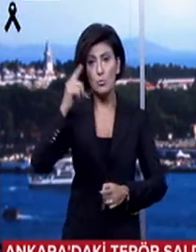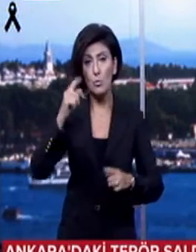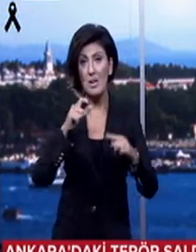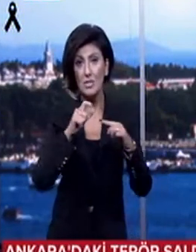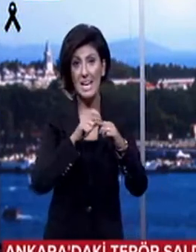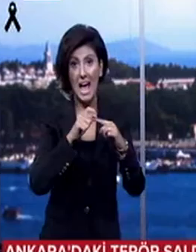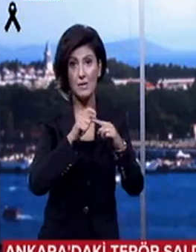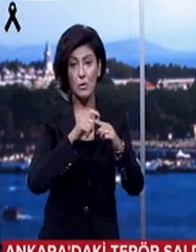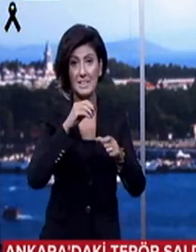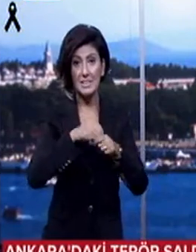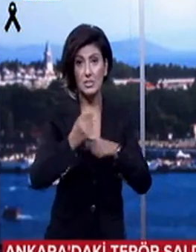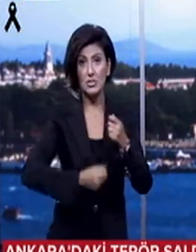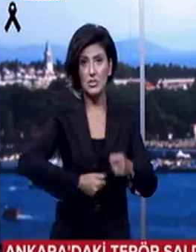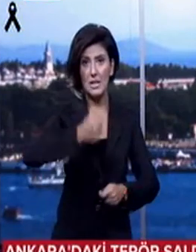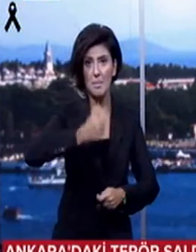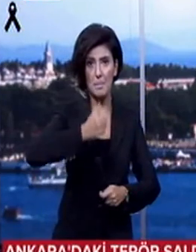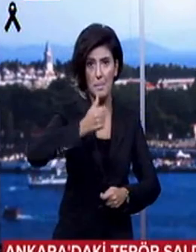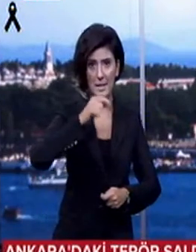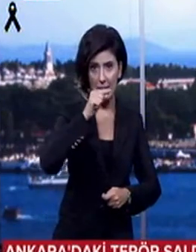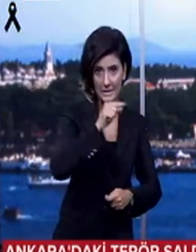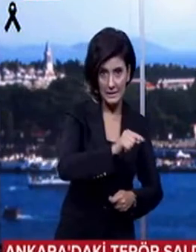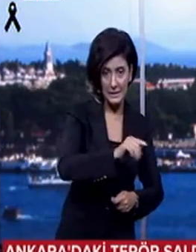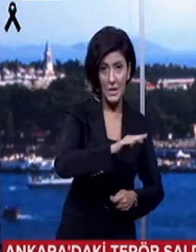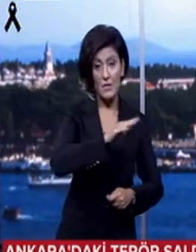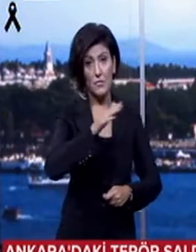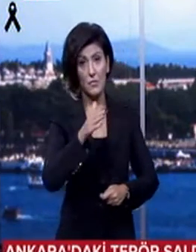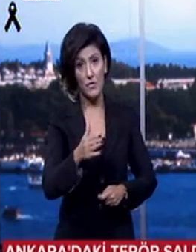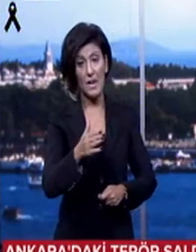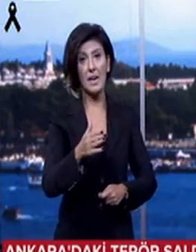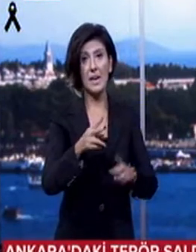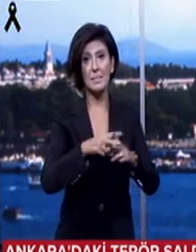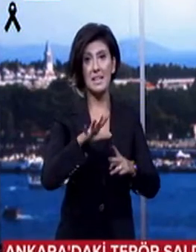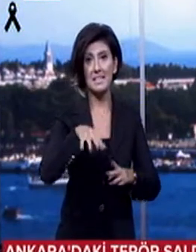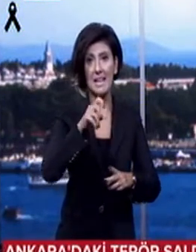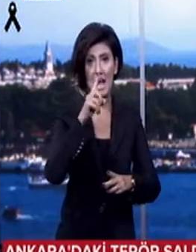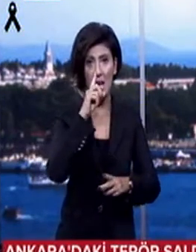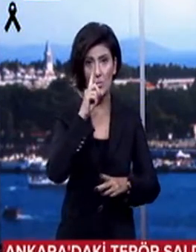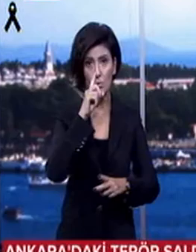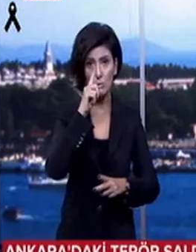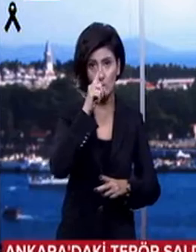Cumhurbaşkanı Recep Tayyip Erdoğan, İçişleri Bakanı Selami Altınok ve Emniyet Genel Müdürü